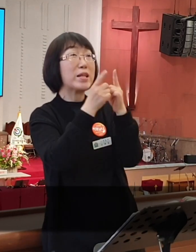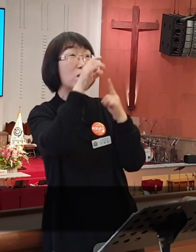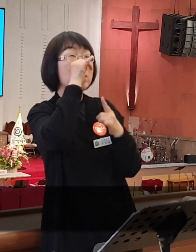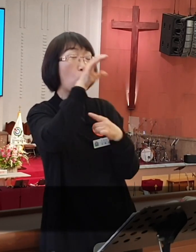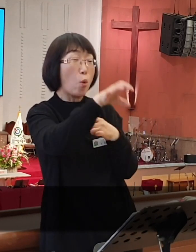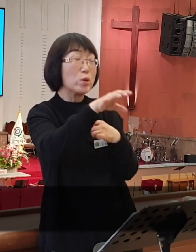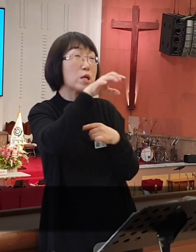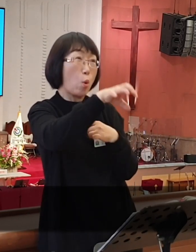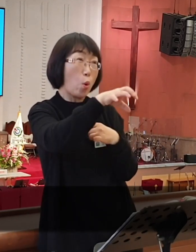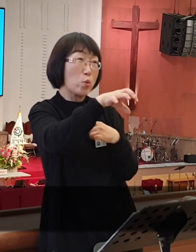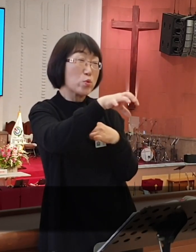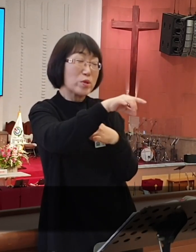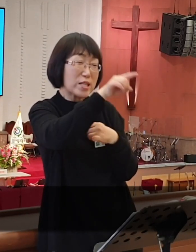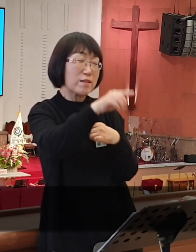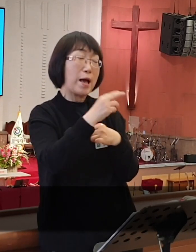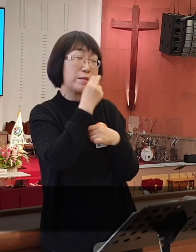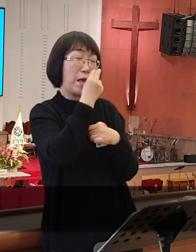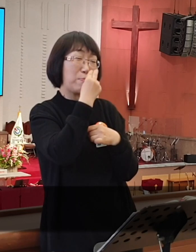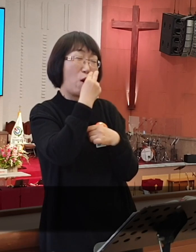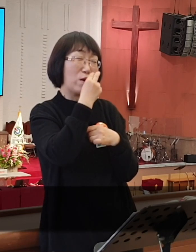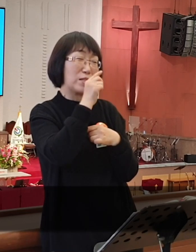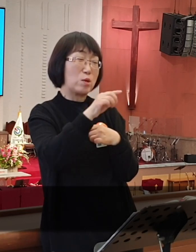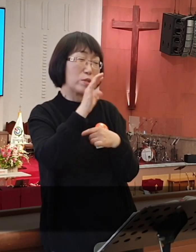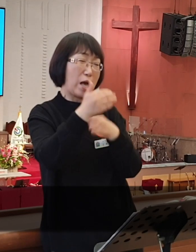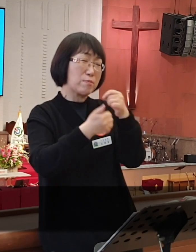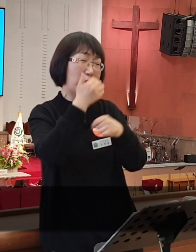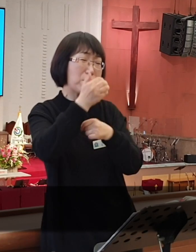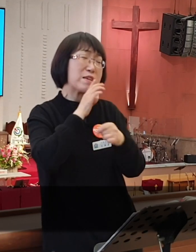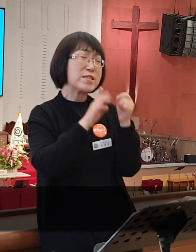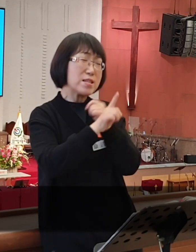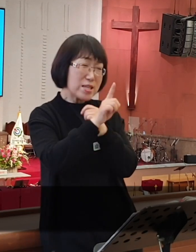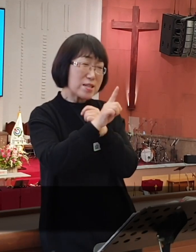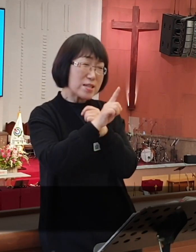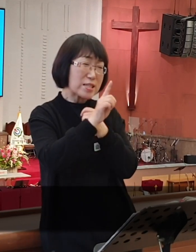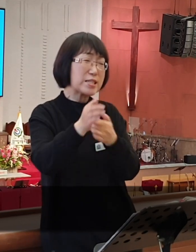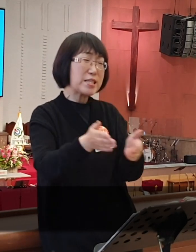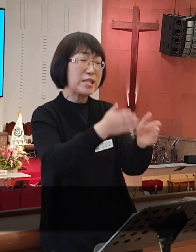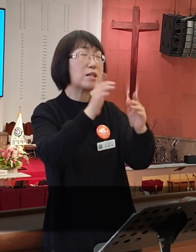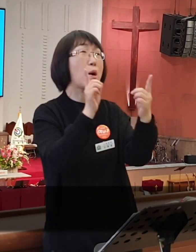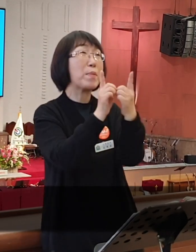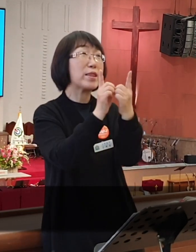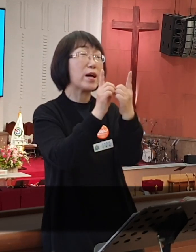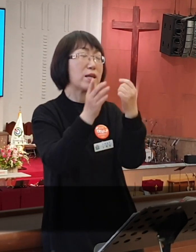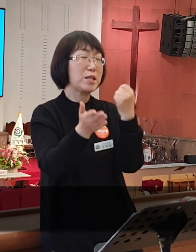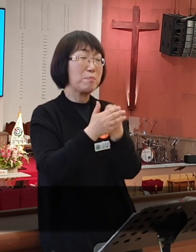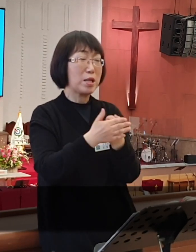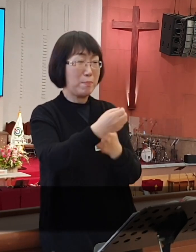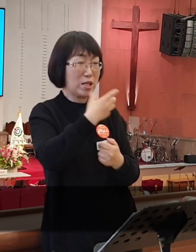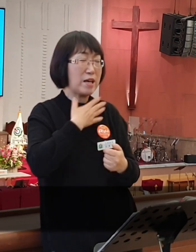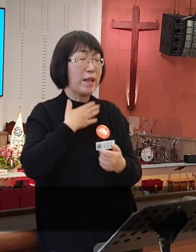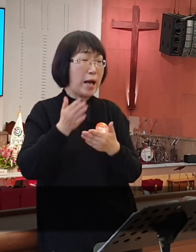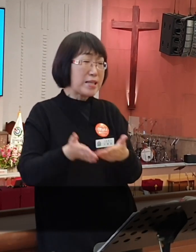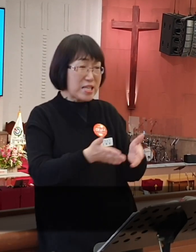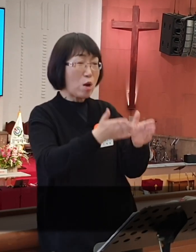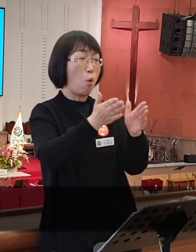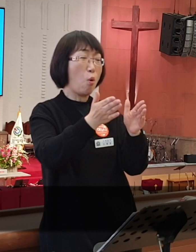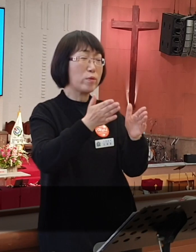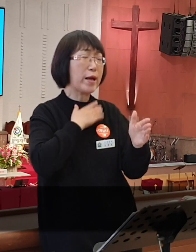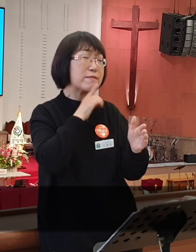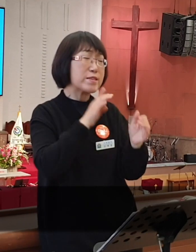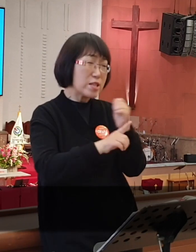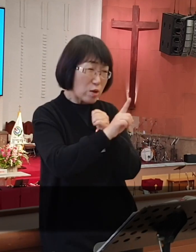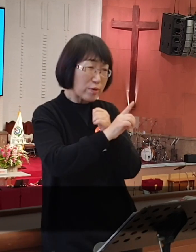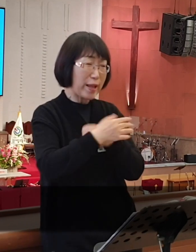곳이 그곳입니다. 그곳에서 생명을, 그곳에서 하나님의 진리를 그 길에서 만나요. 그러니 예수님 말씀하세요. 내가 길이다, 내가